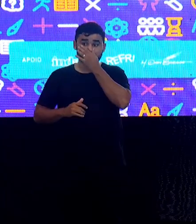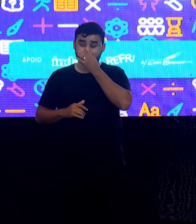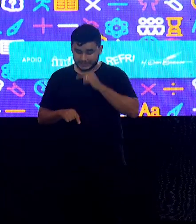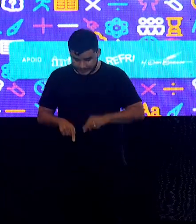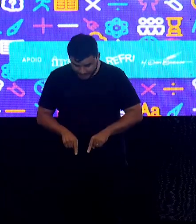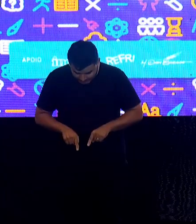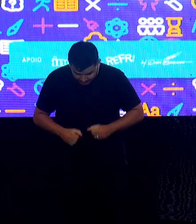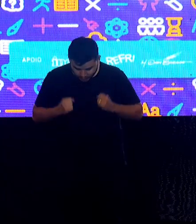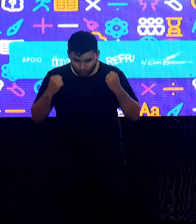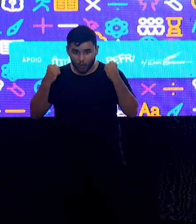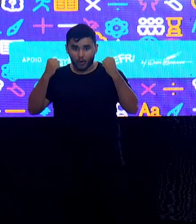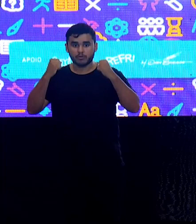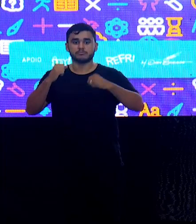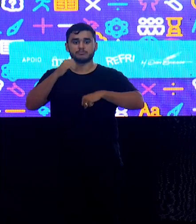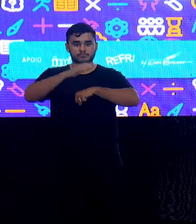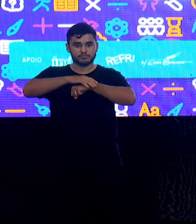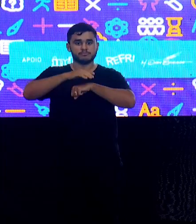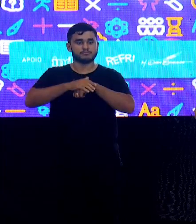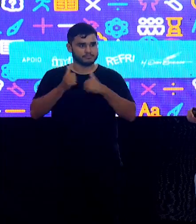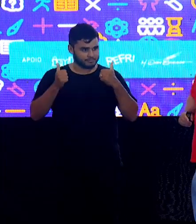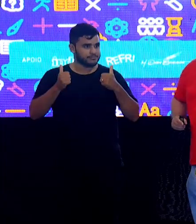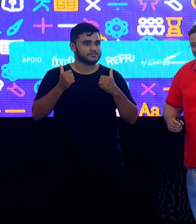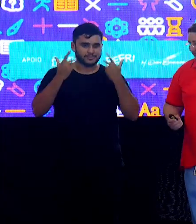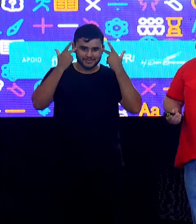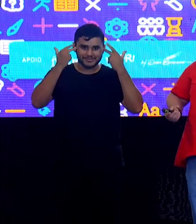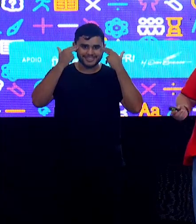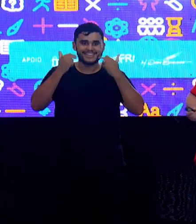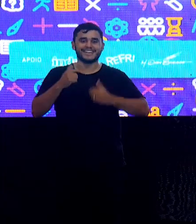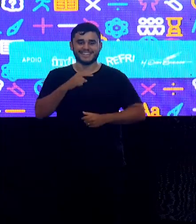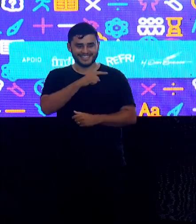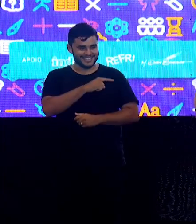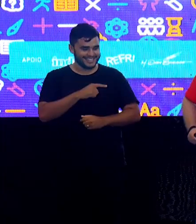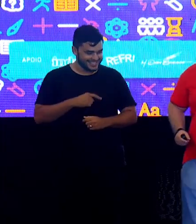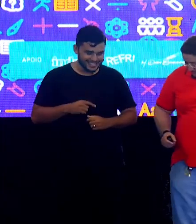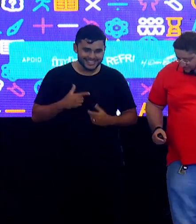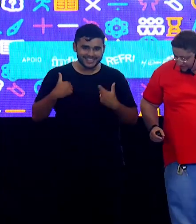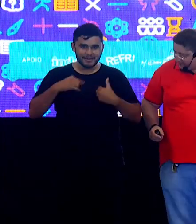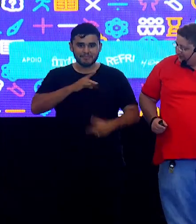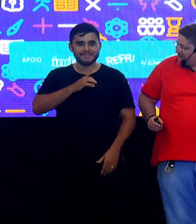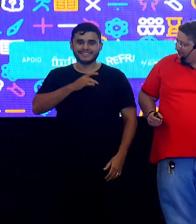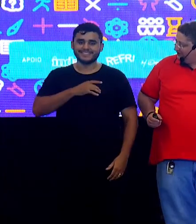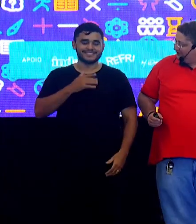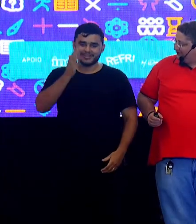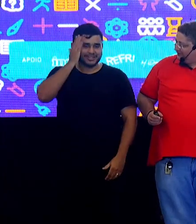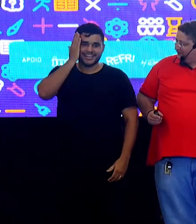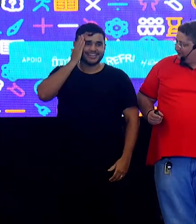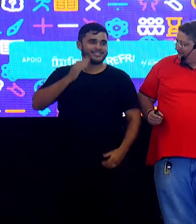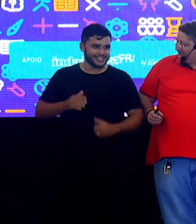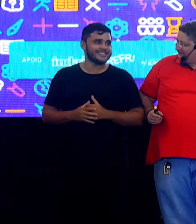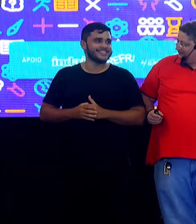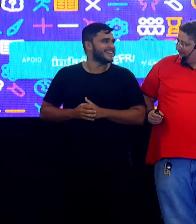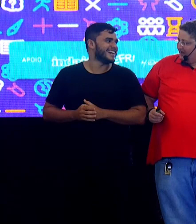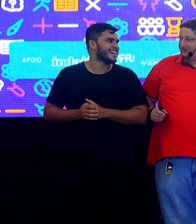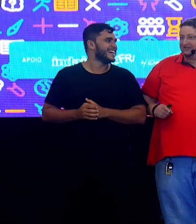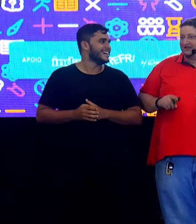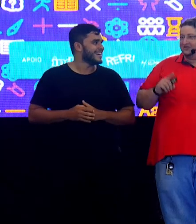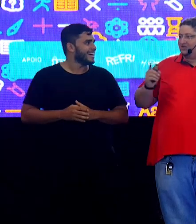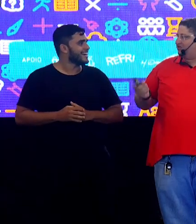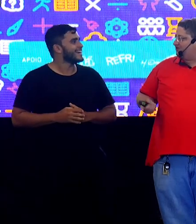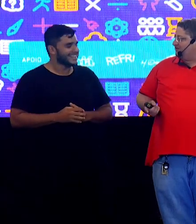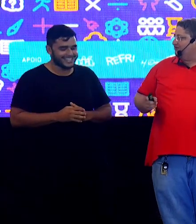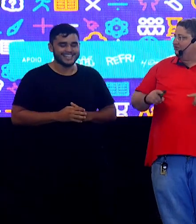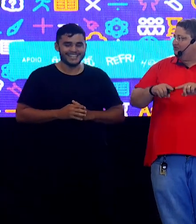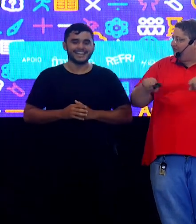7 arroba, 8 arroba. Aí a gente fica tranquilo, né? Hein? Tu não tá com medo não que eu tô perto de ti? Nós dois aqui do mesmo lado. A gente